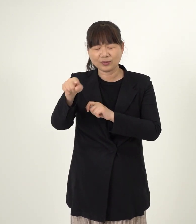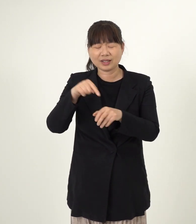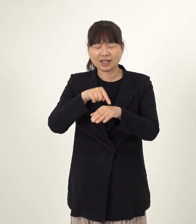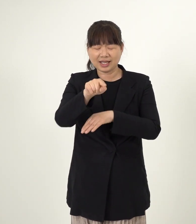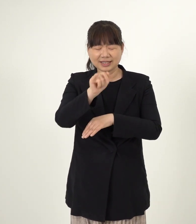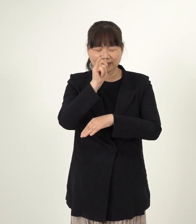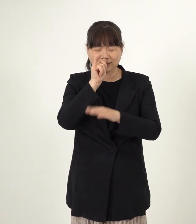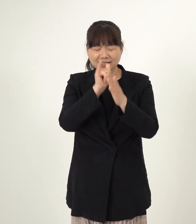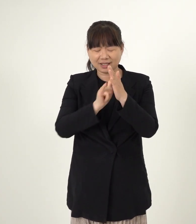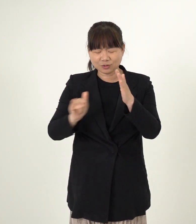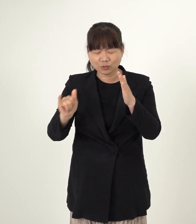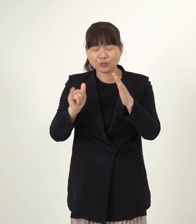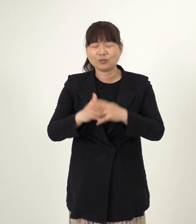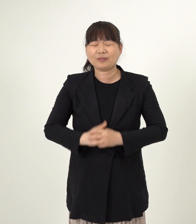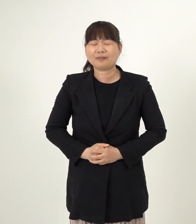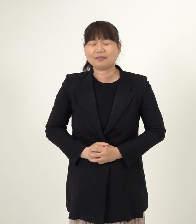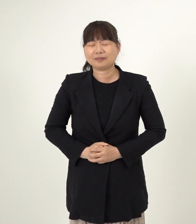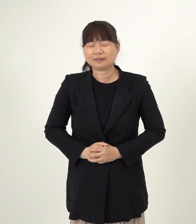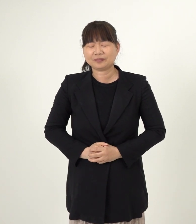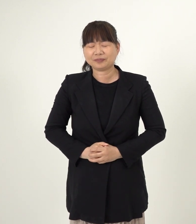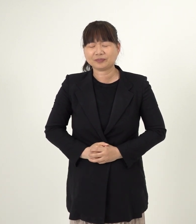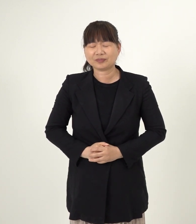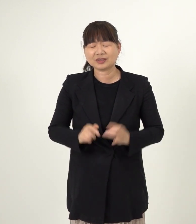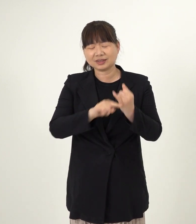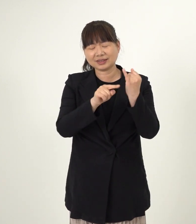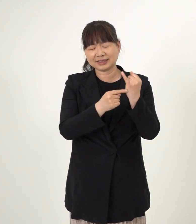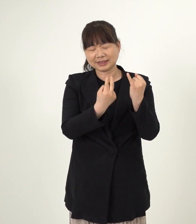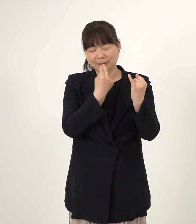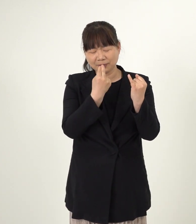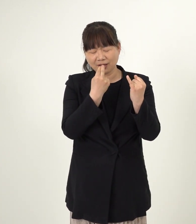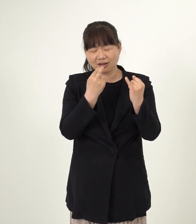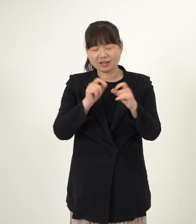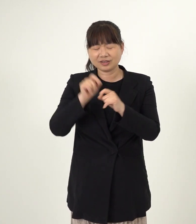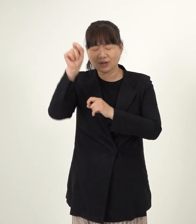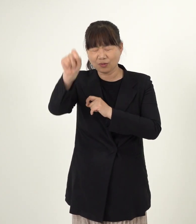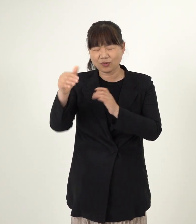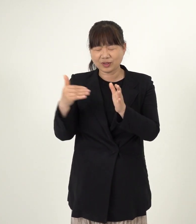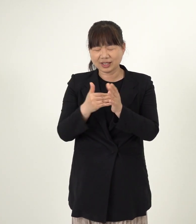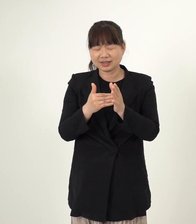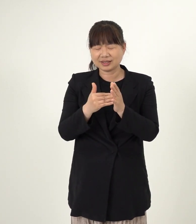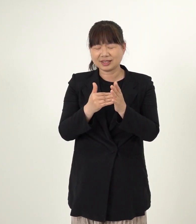있는 가족들, 복중의